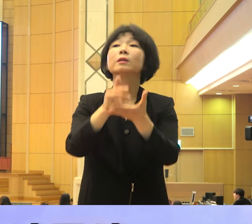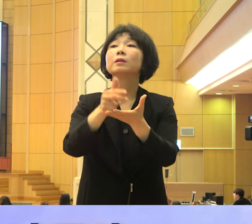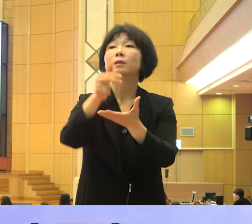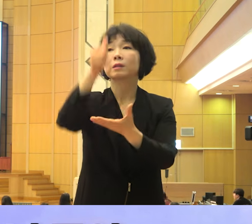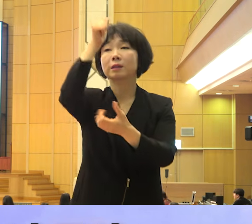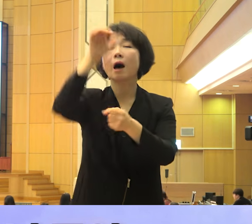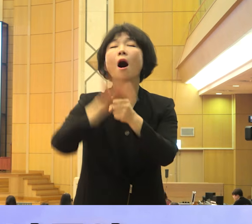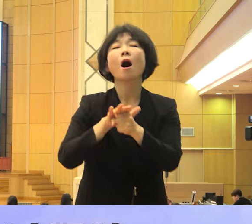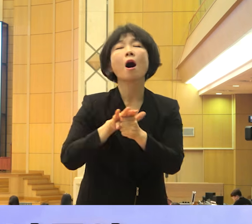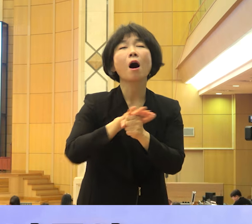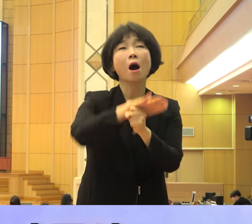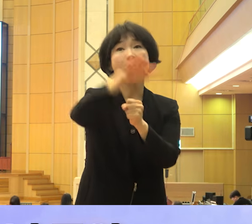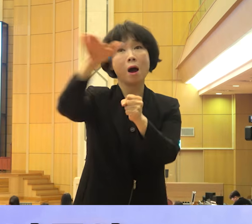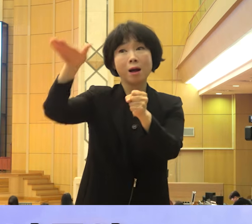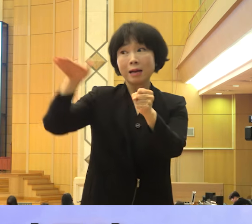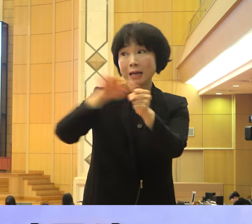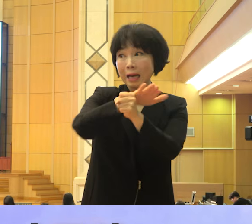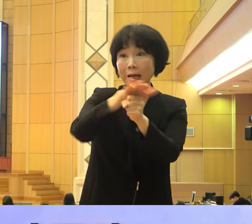그